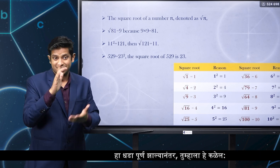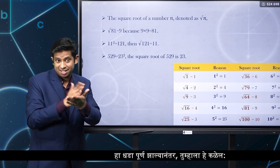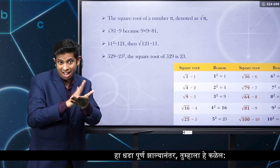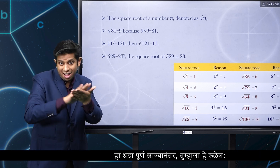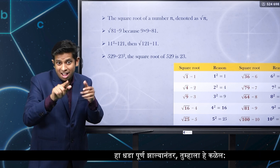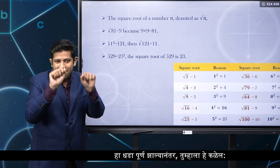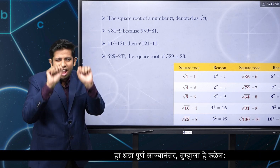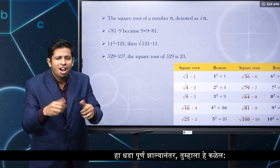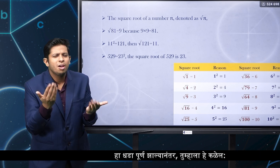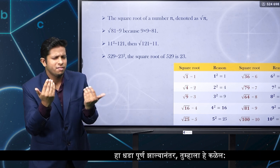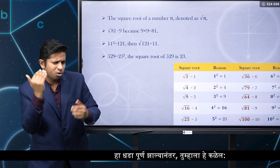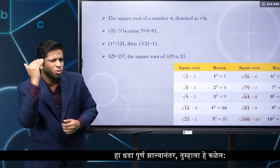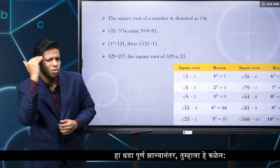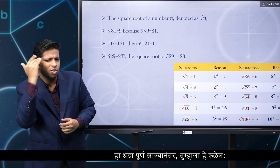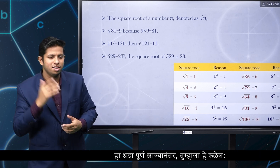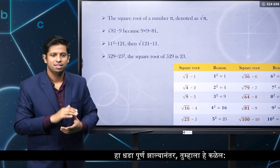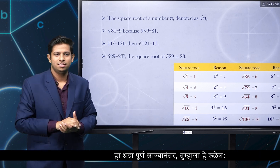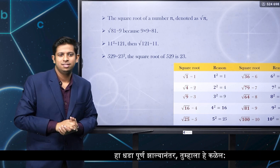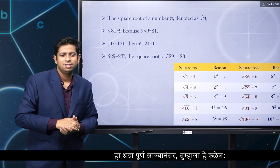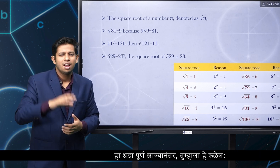हा धडा पूर्ण झाल्यानंतर तुम्हाला हे कळेल.